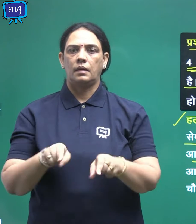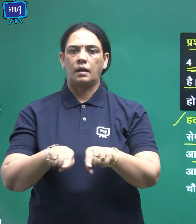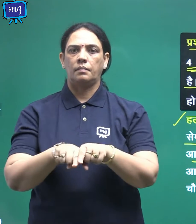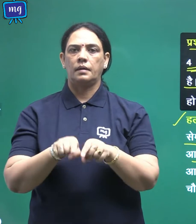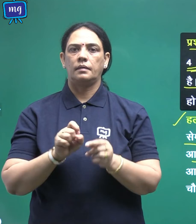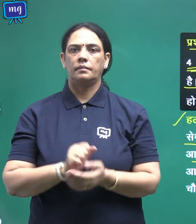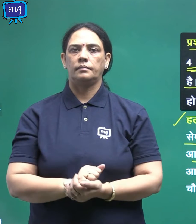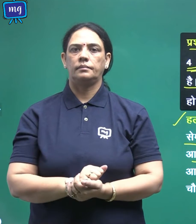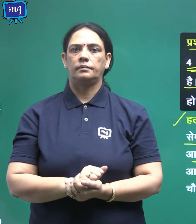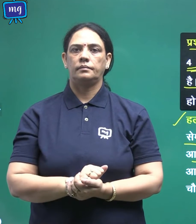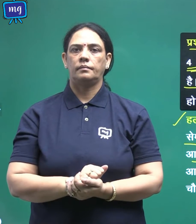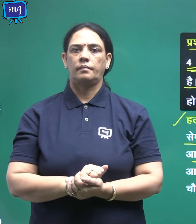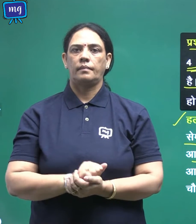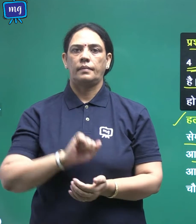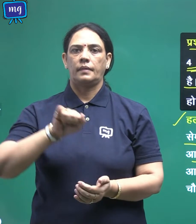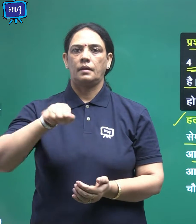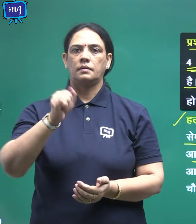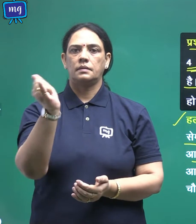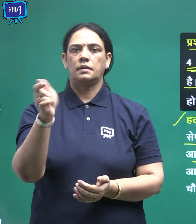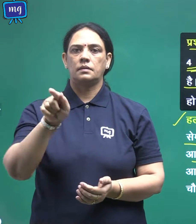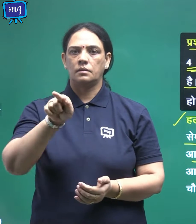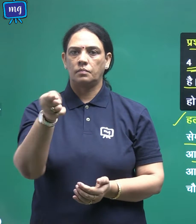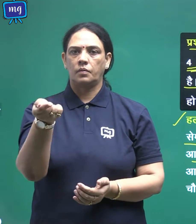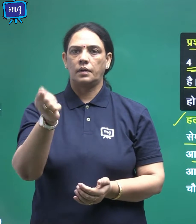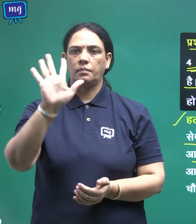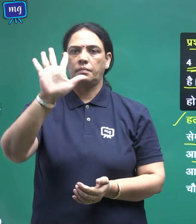बराबर 6.5 सेमी,